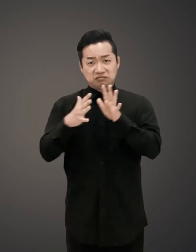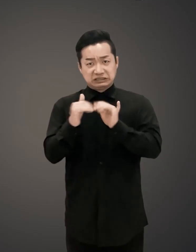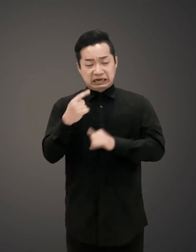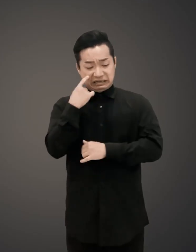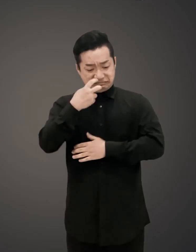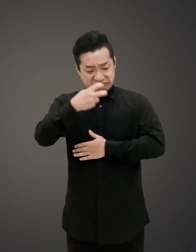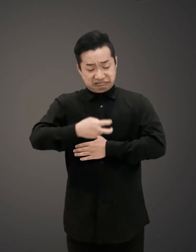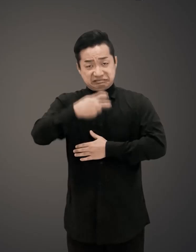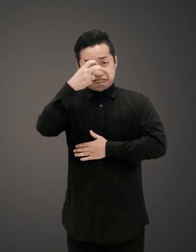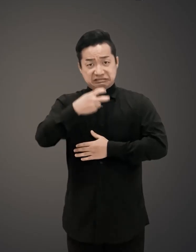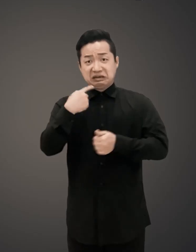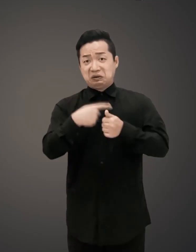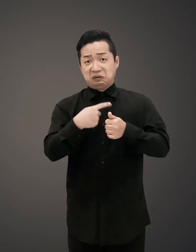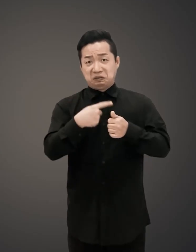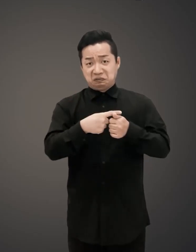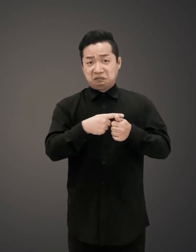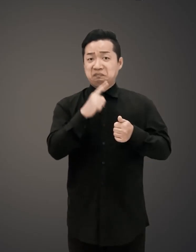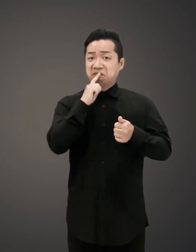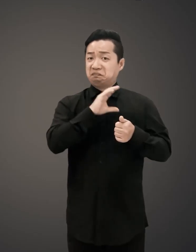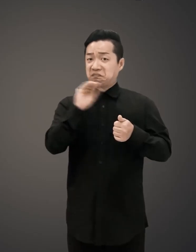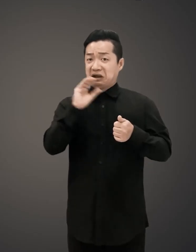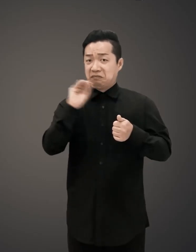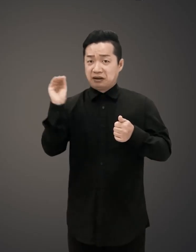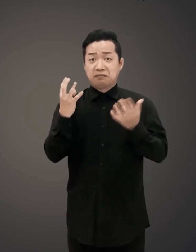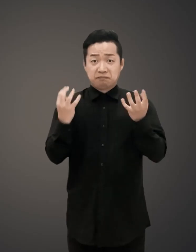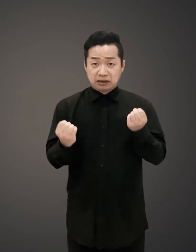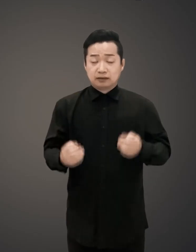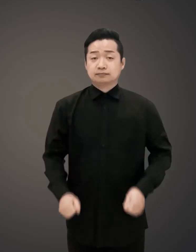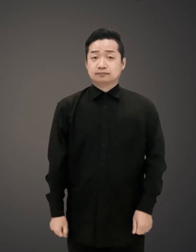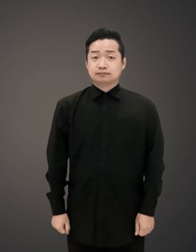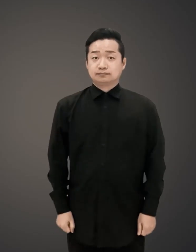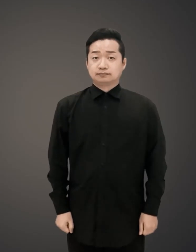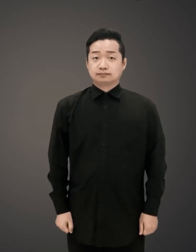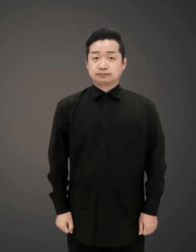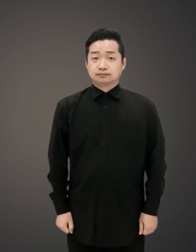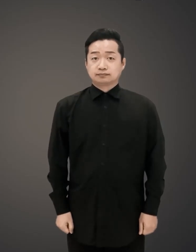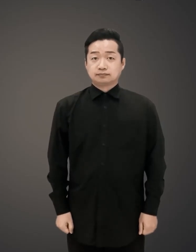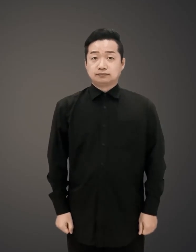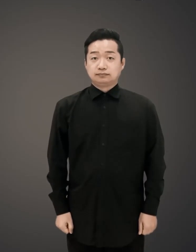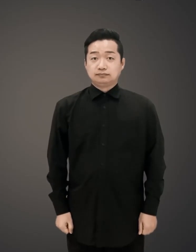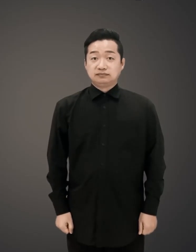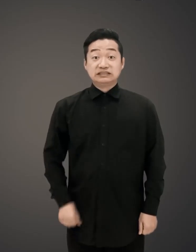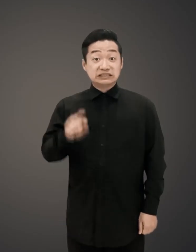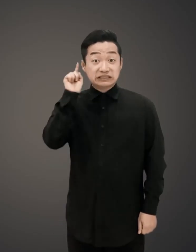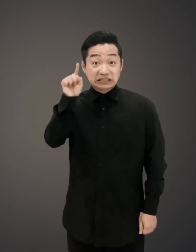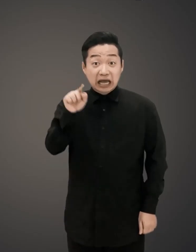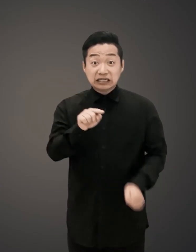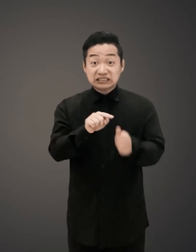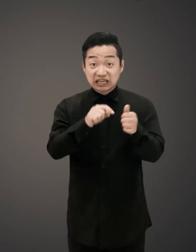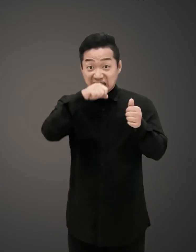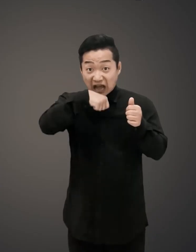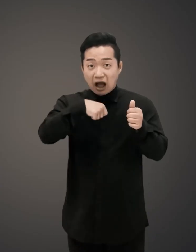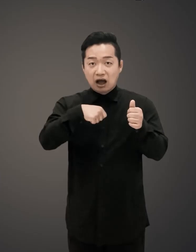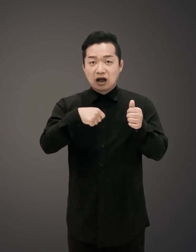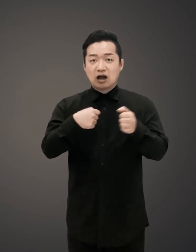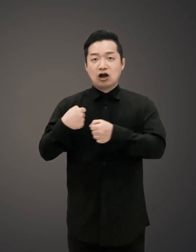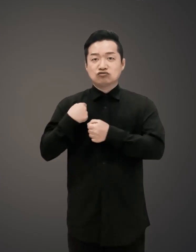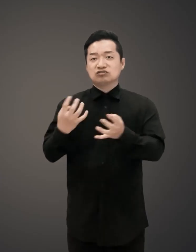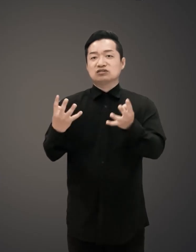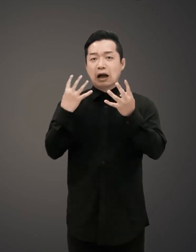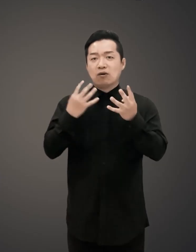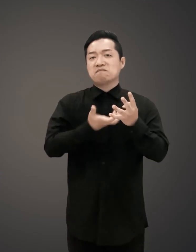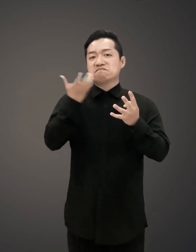사람들이 눈총을 쏘고 비난하며 한마디씩 하고 돌아가는 일이 적지 않았다. 내일 그자를 군